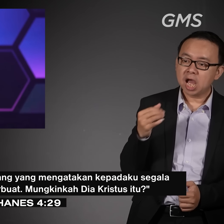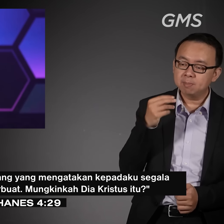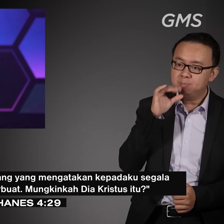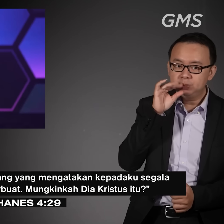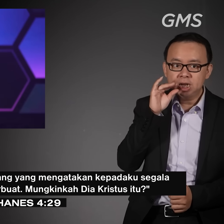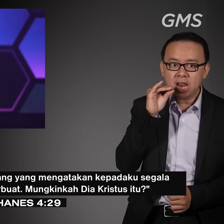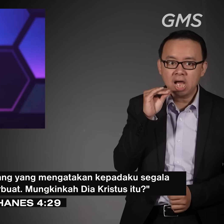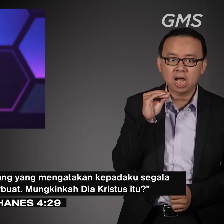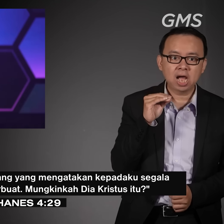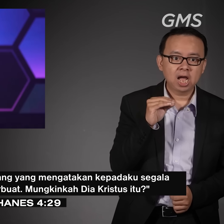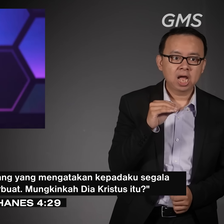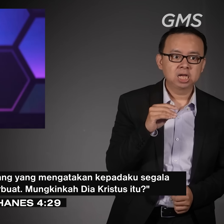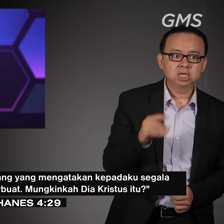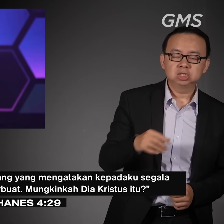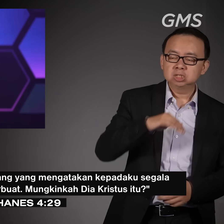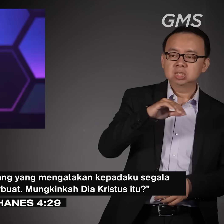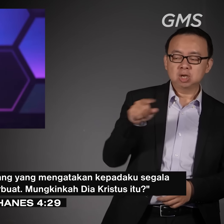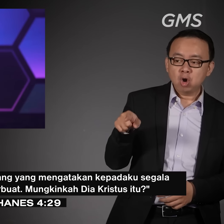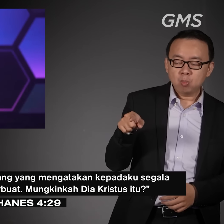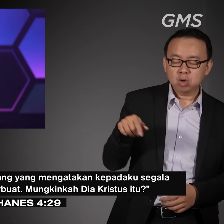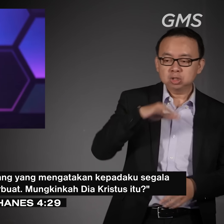segala sesuatu yang telah kuperbuat.